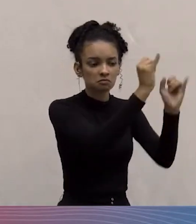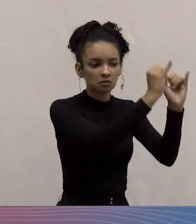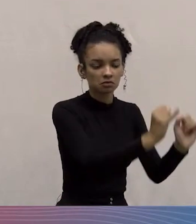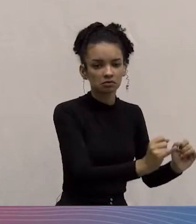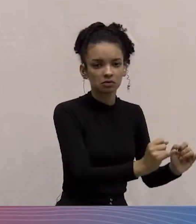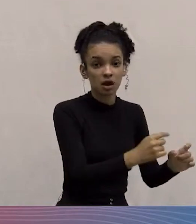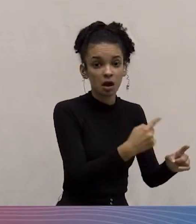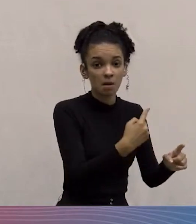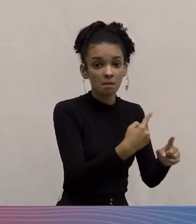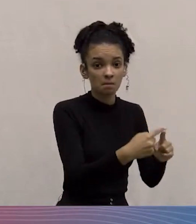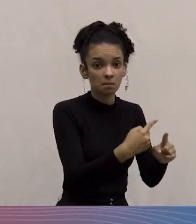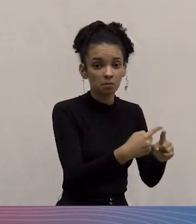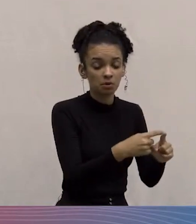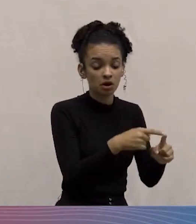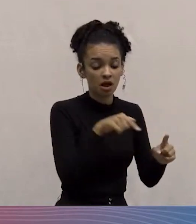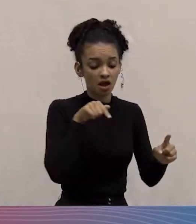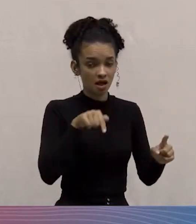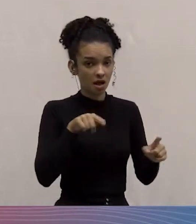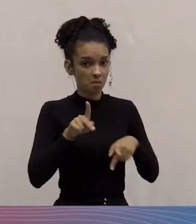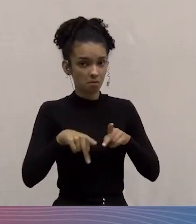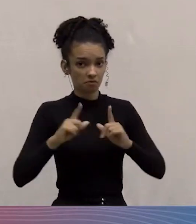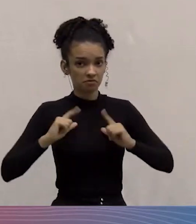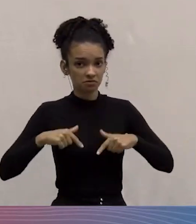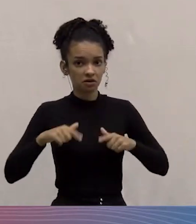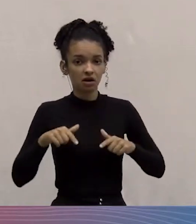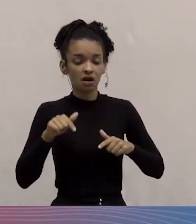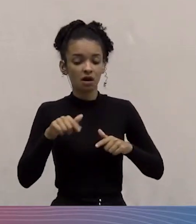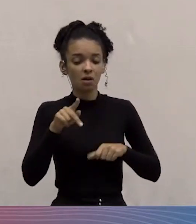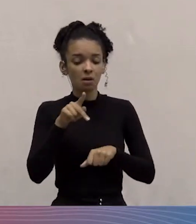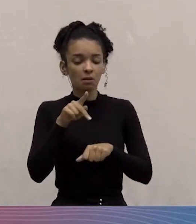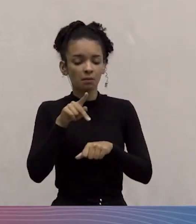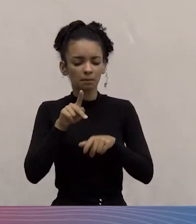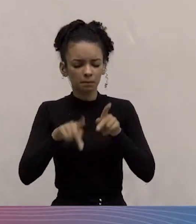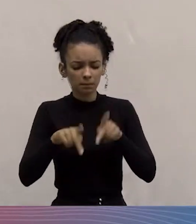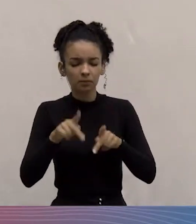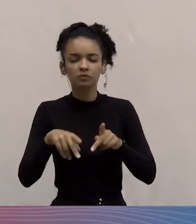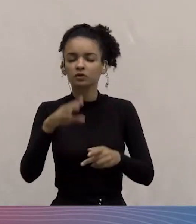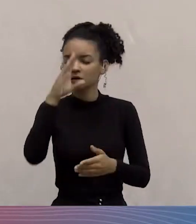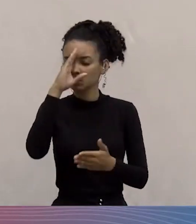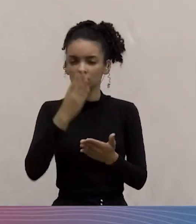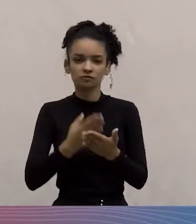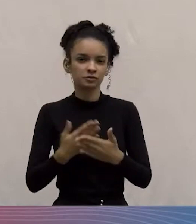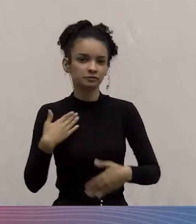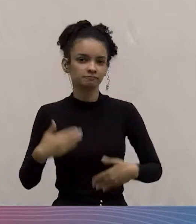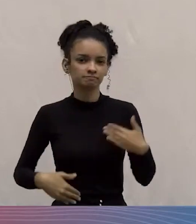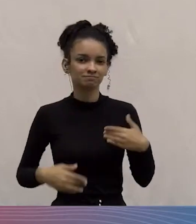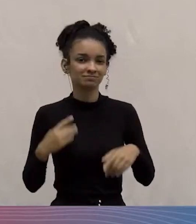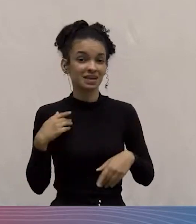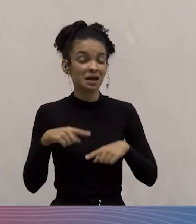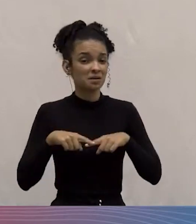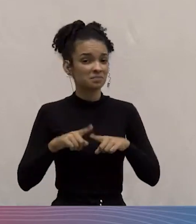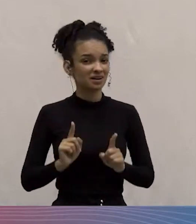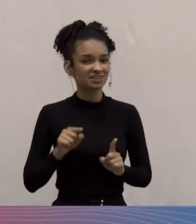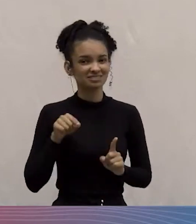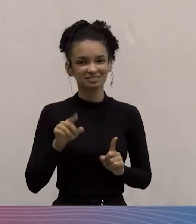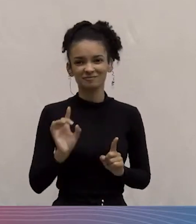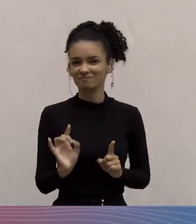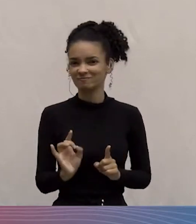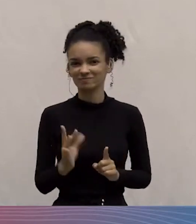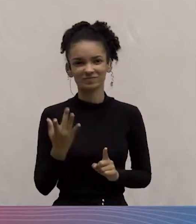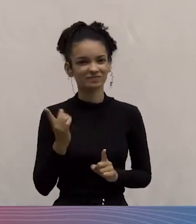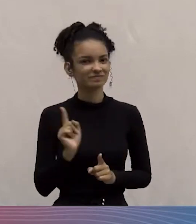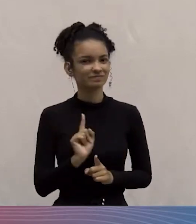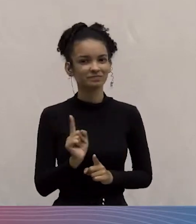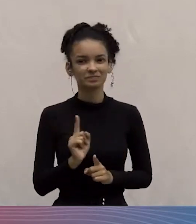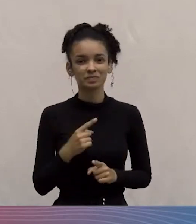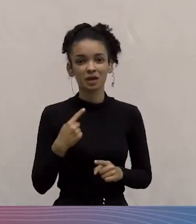não confia na sua carne. Mas a realidade não foi assim. Era um povo que confia nas obras